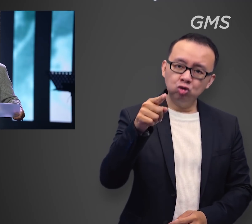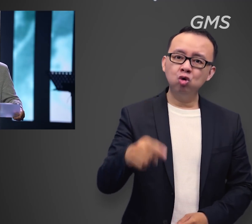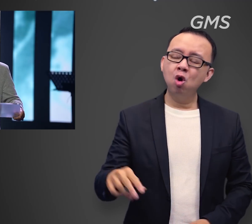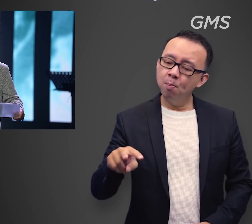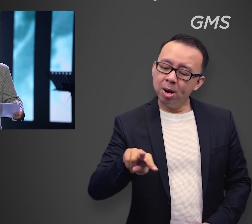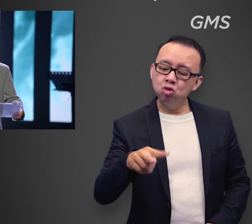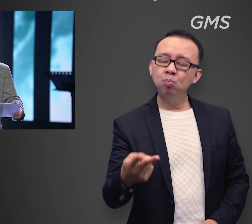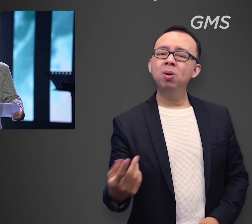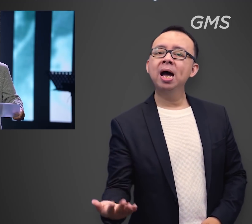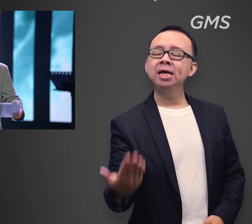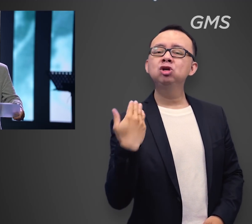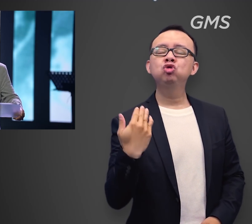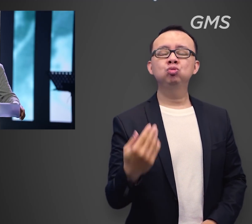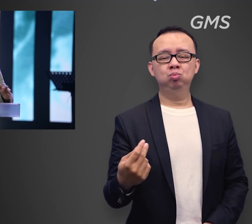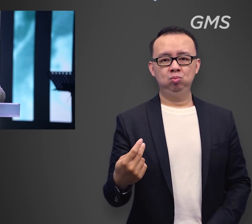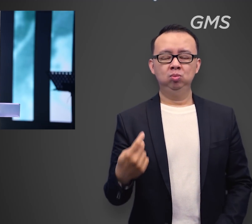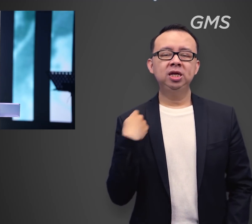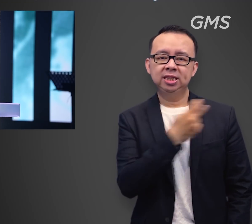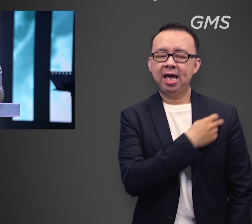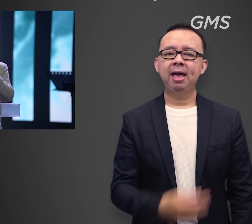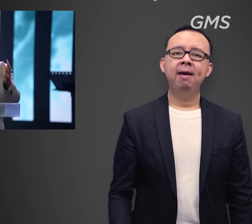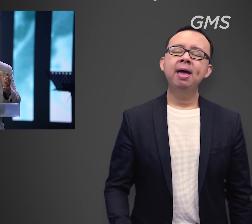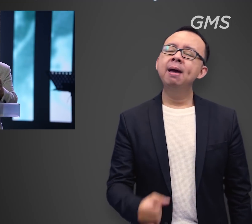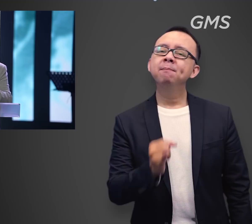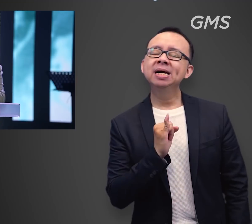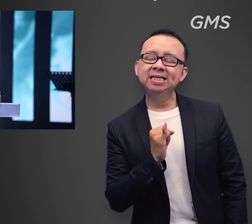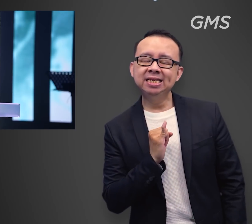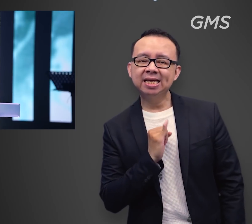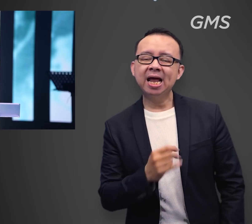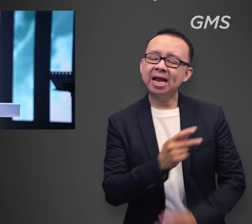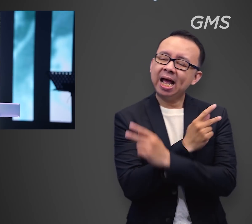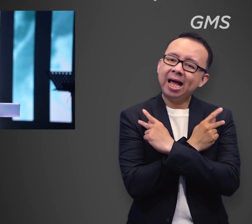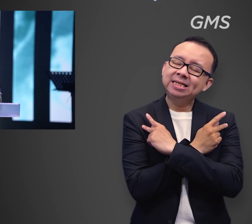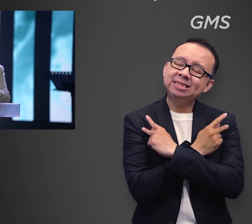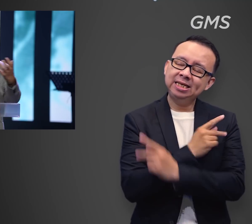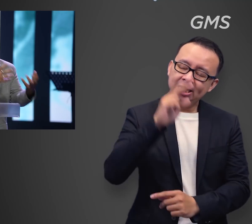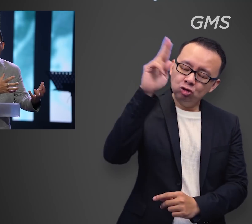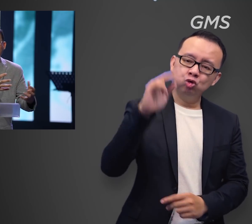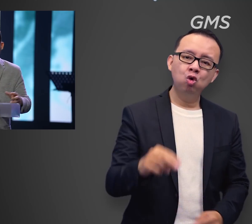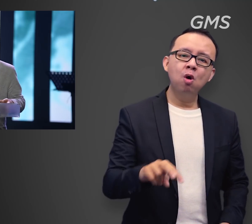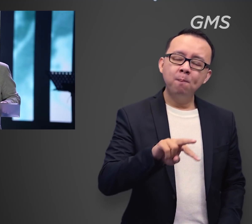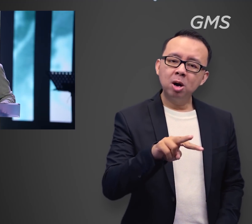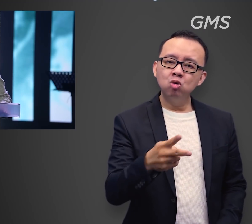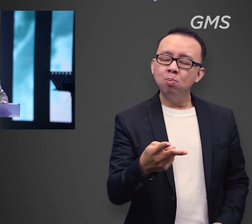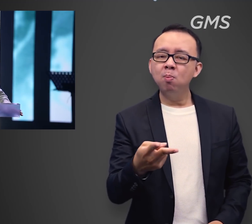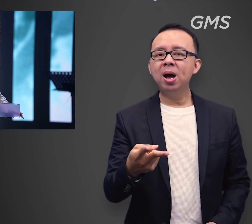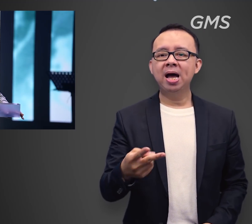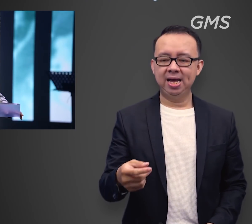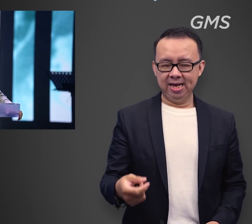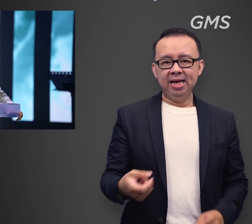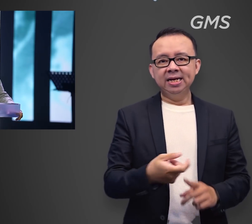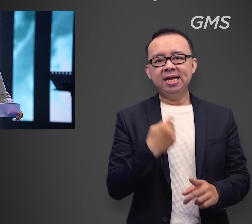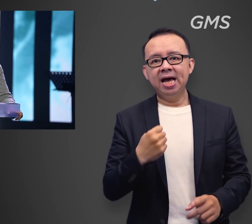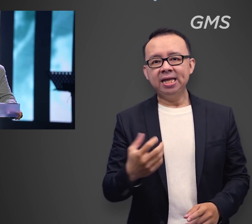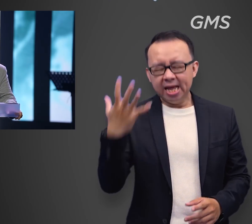hidup kita. Mengizinkan kasih itu terus memindahkan hidup kita dari kegelapan kepada terang yang ajaib. Itu yang harus